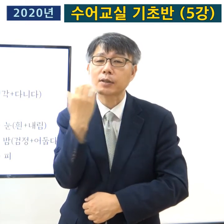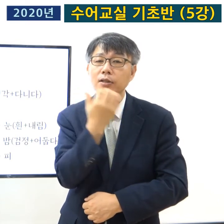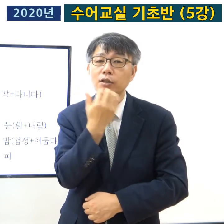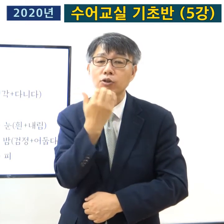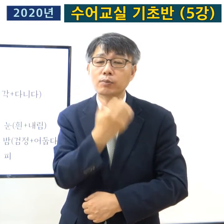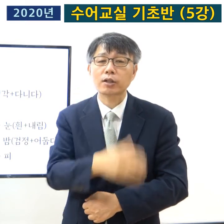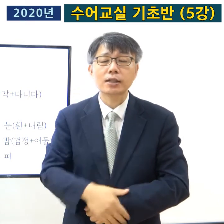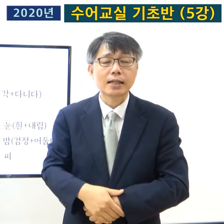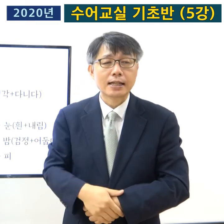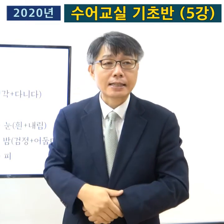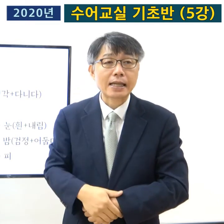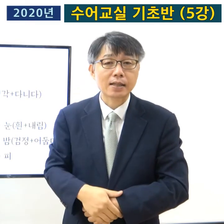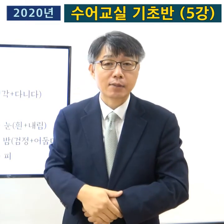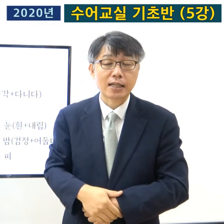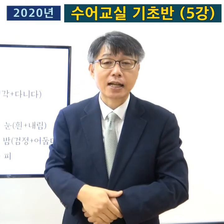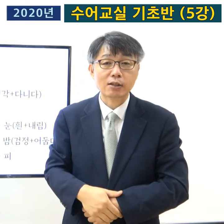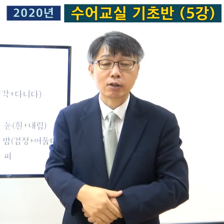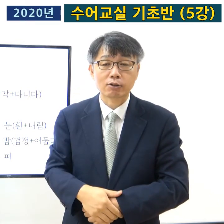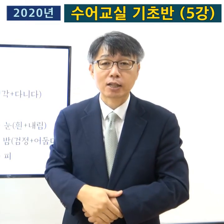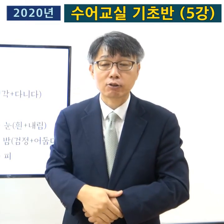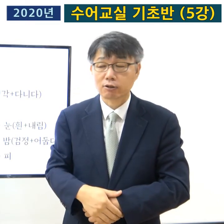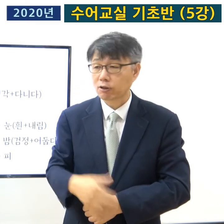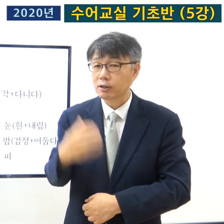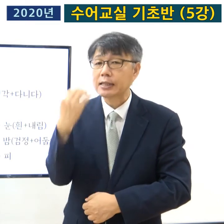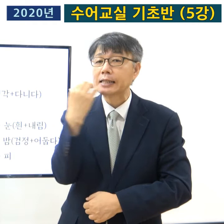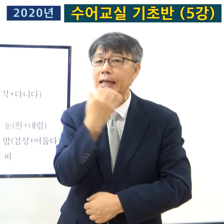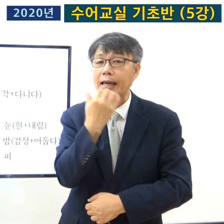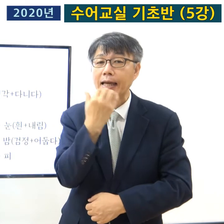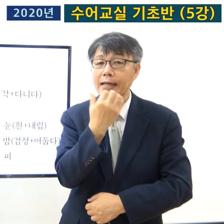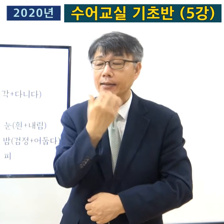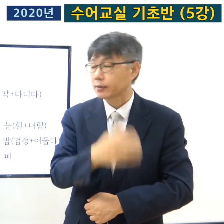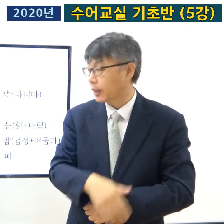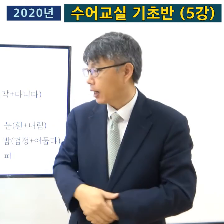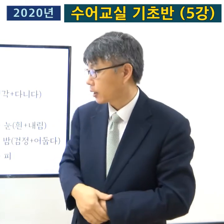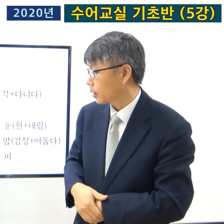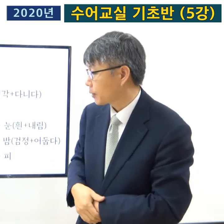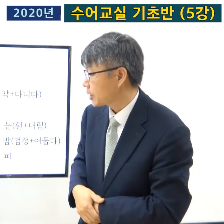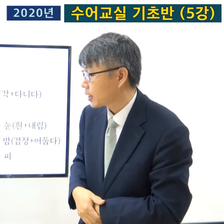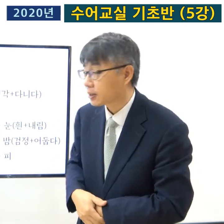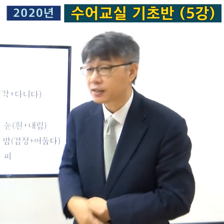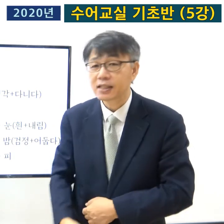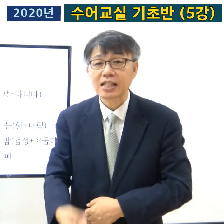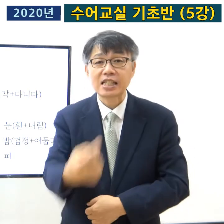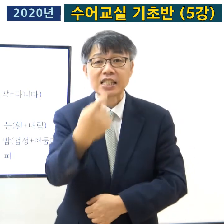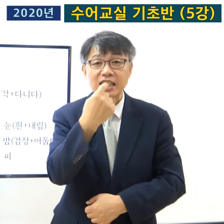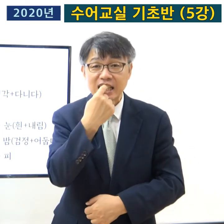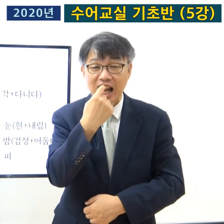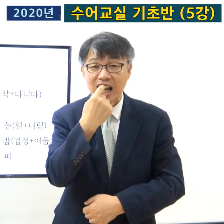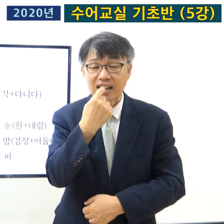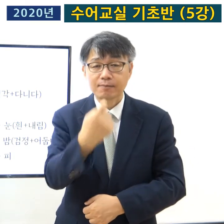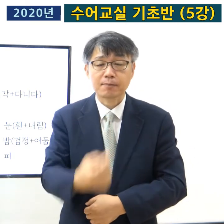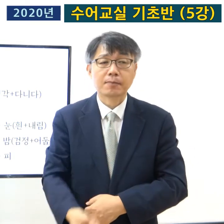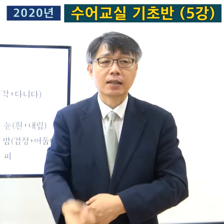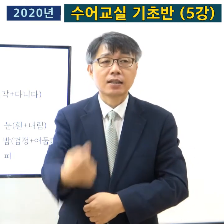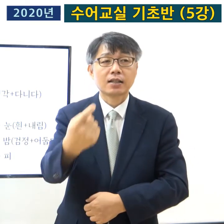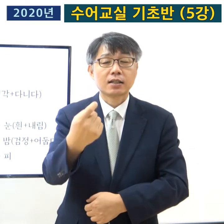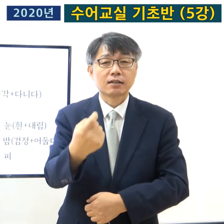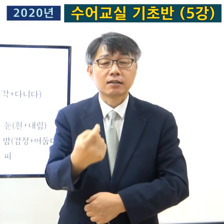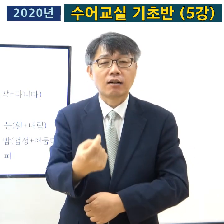흔들어 주시면 색이 됩니다. 색깔도 되고 색도 되고요. 색. 자, 그 다음에 흰색은 희다.